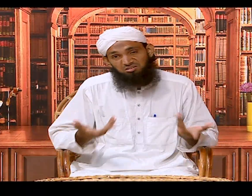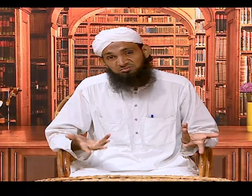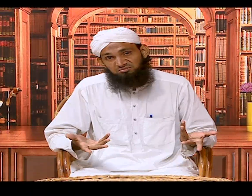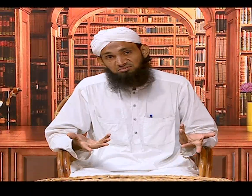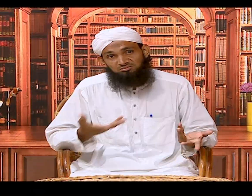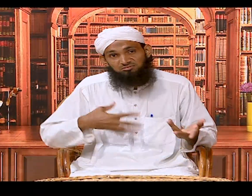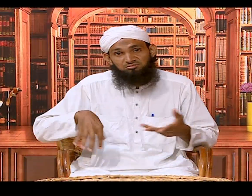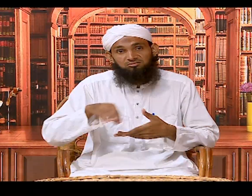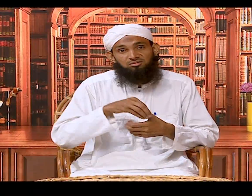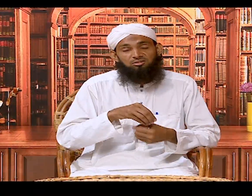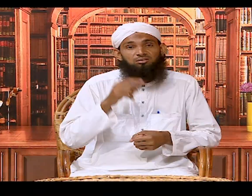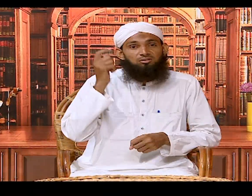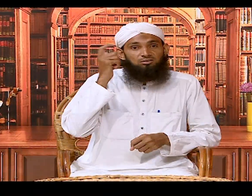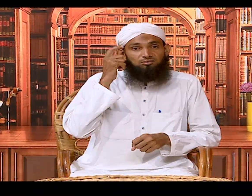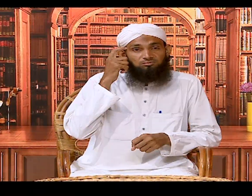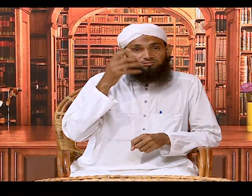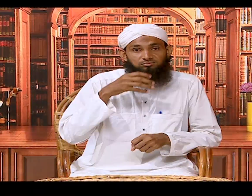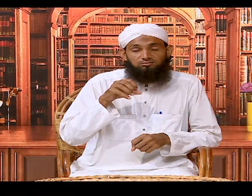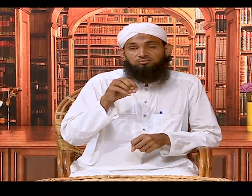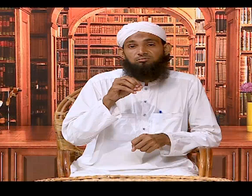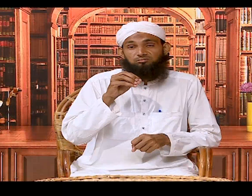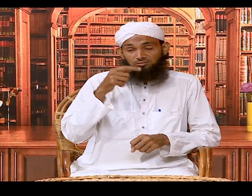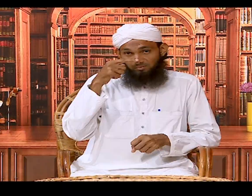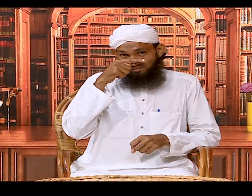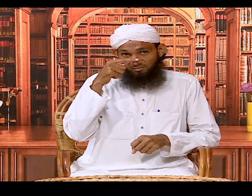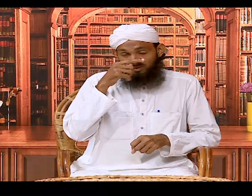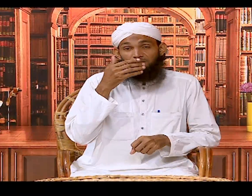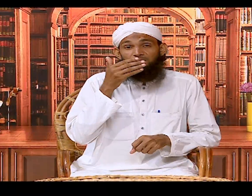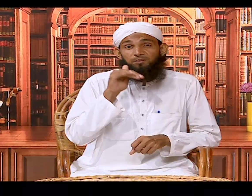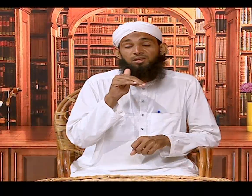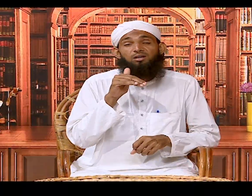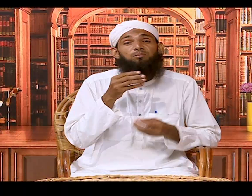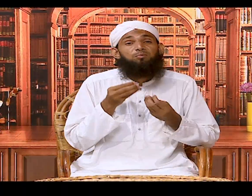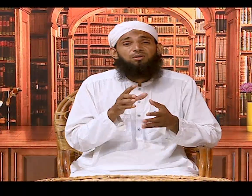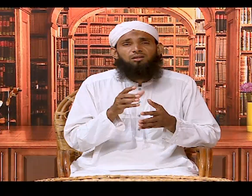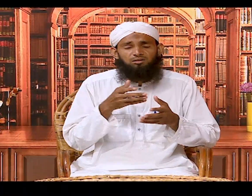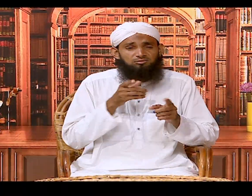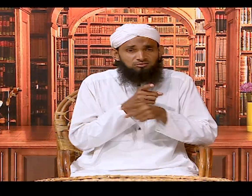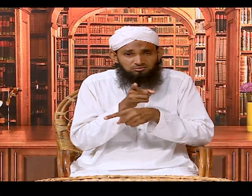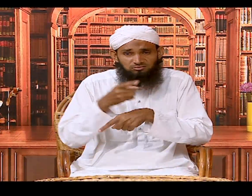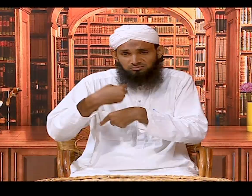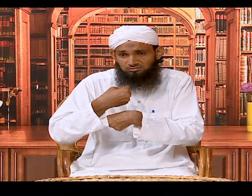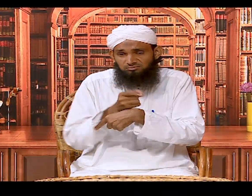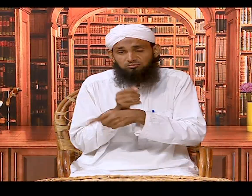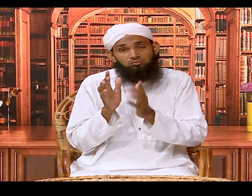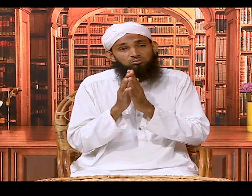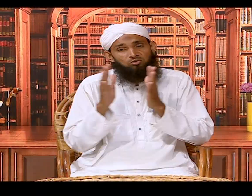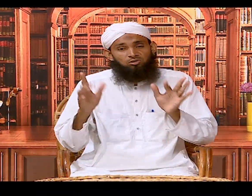کا ماحول سے تعلق۔ پیارے اسلامی بھائیوں، حیا کی نشوونما میں ماحول اور تربیت کا بہت عمل دخل ہے۔